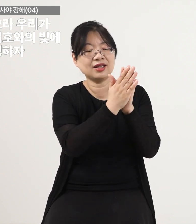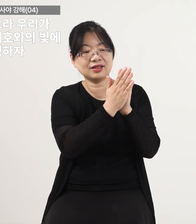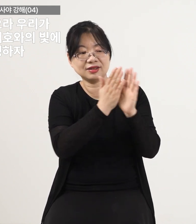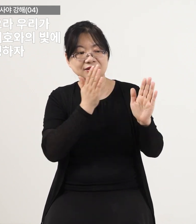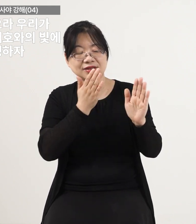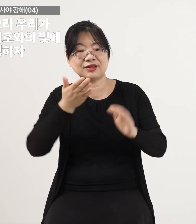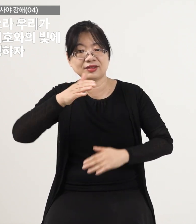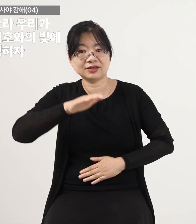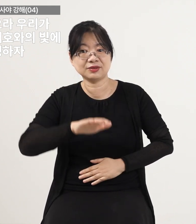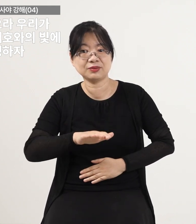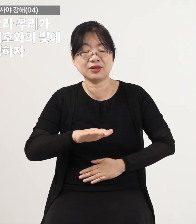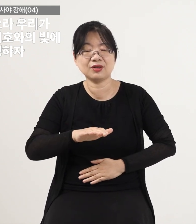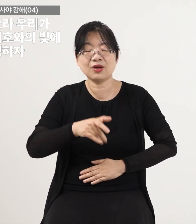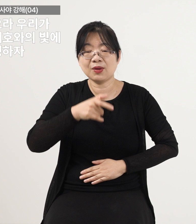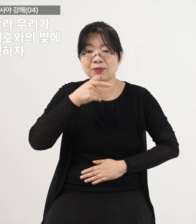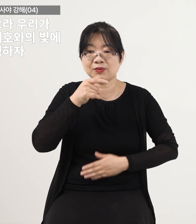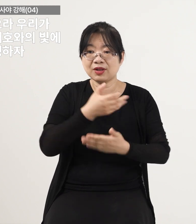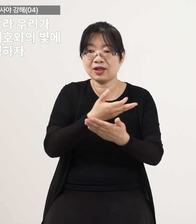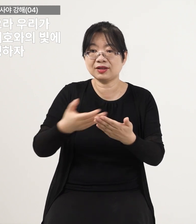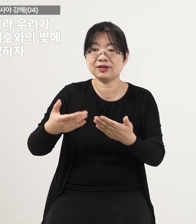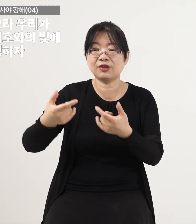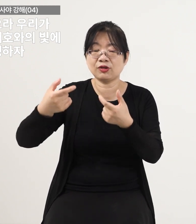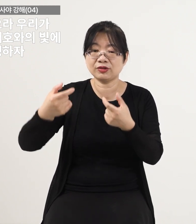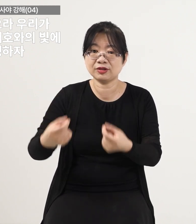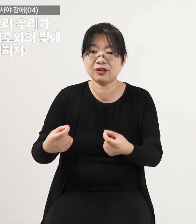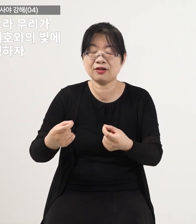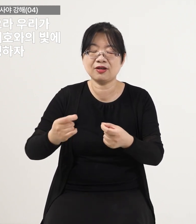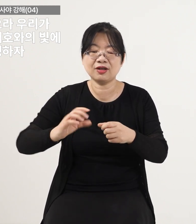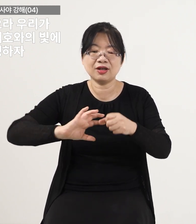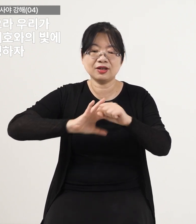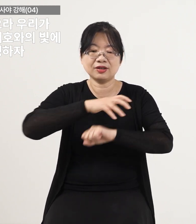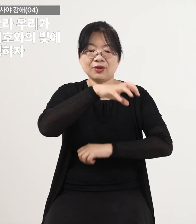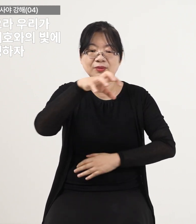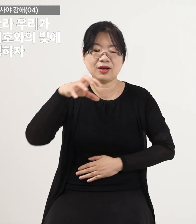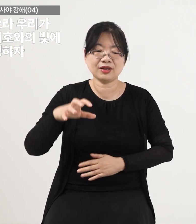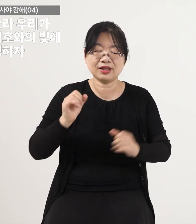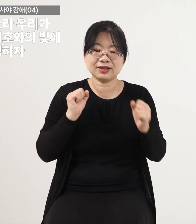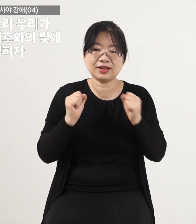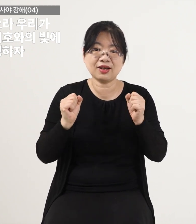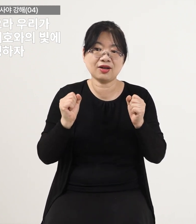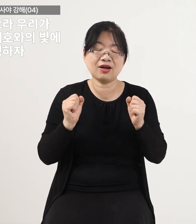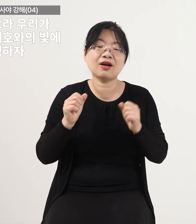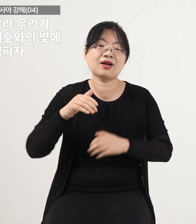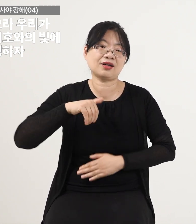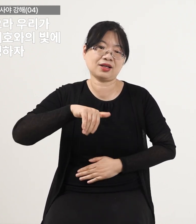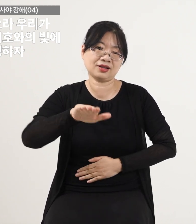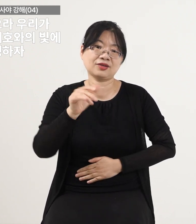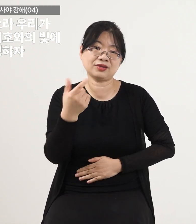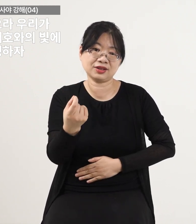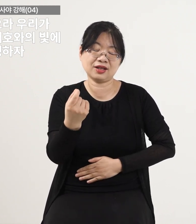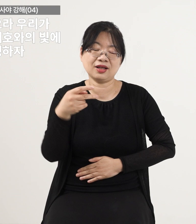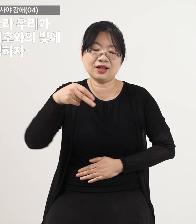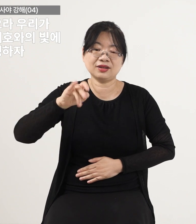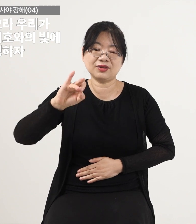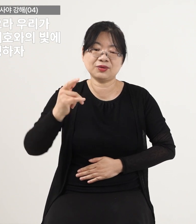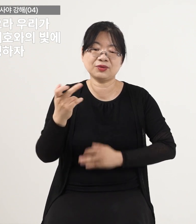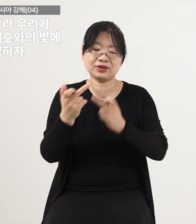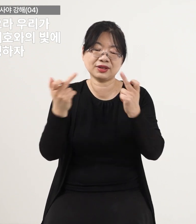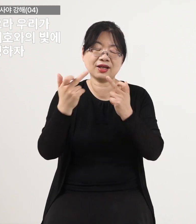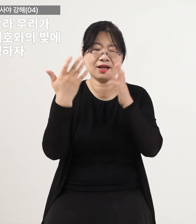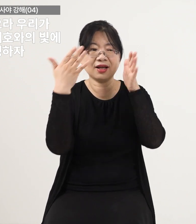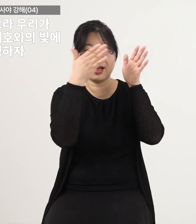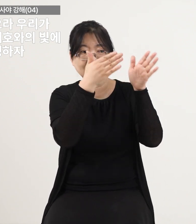질서인데 마치 물이 흐르듯 글로 열방이 달려갈 것이다. 시온산을 향해서. 그런